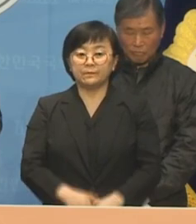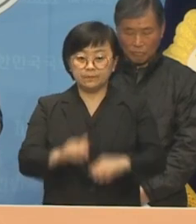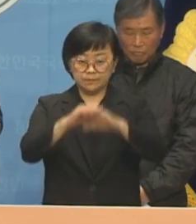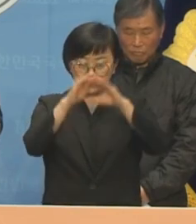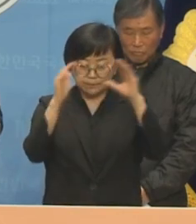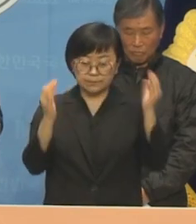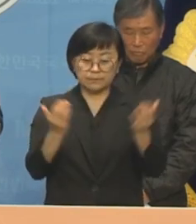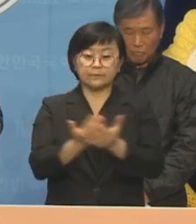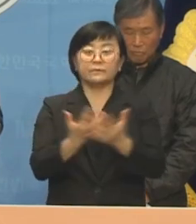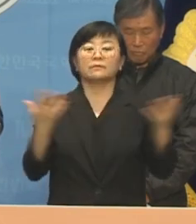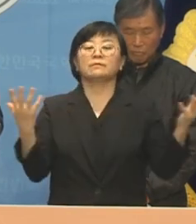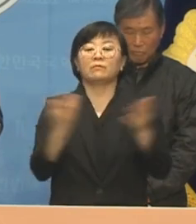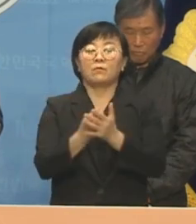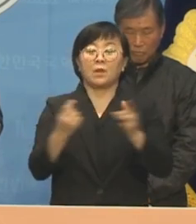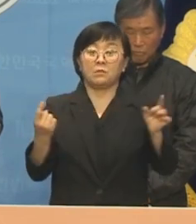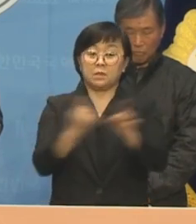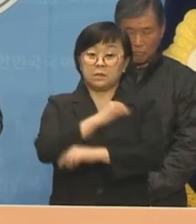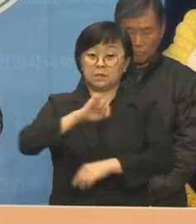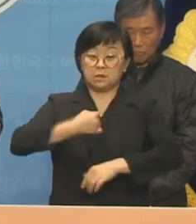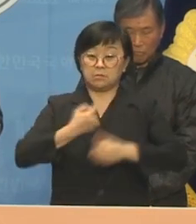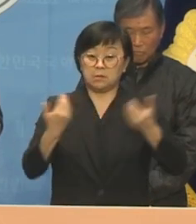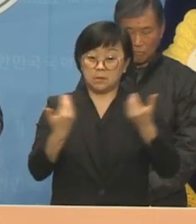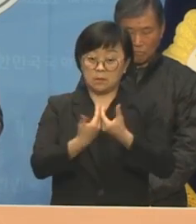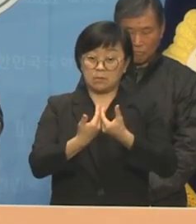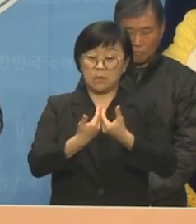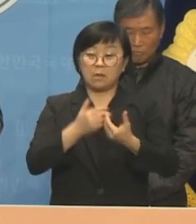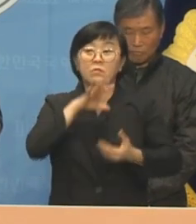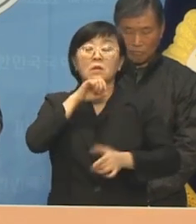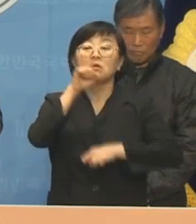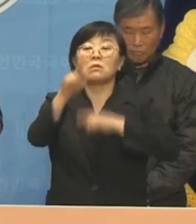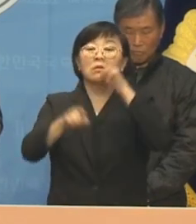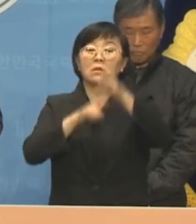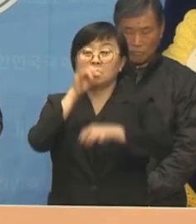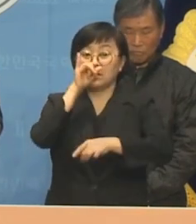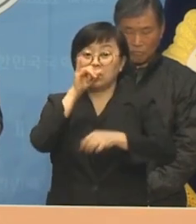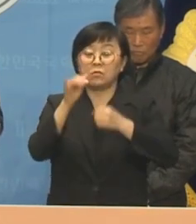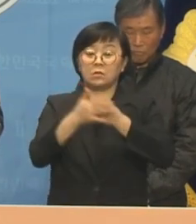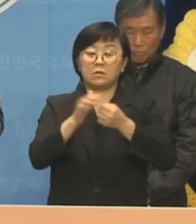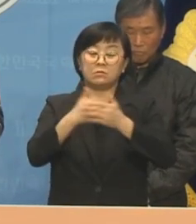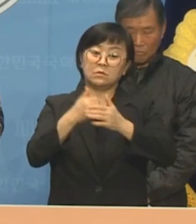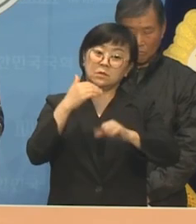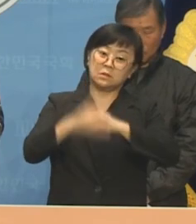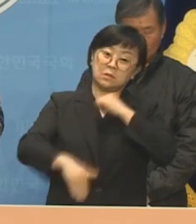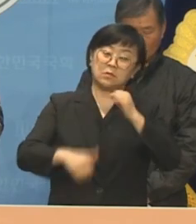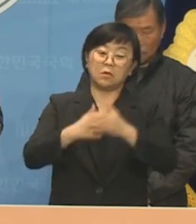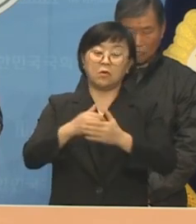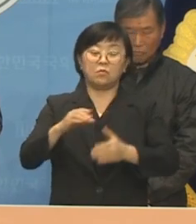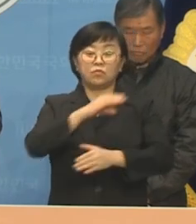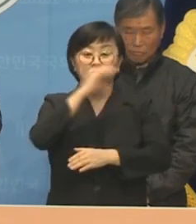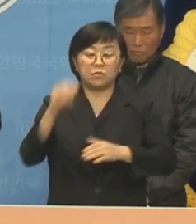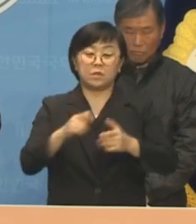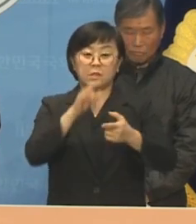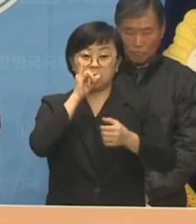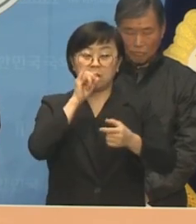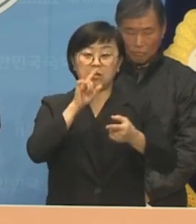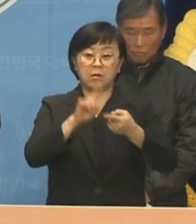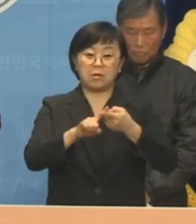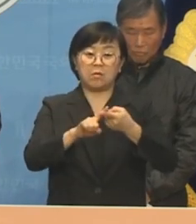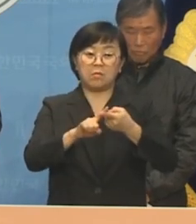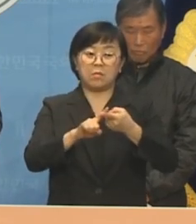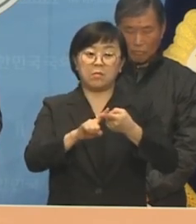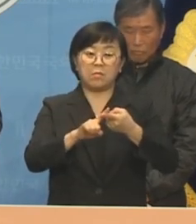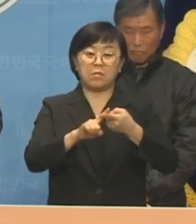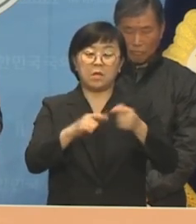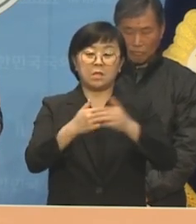통째로 바꿔버리겠다고 자기의 반대하고 민원을 유발하고 이렇게 하는 사람들을 품위를 유지했다는 항목을